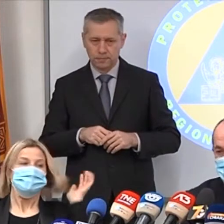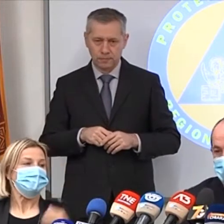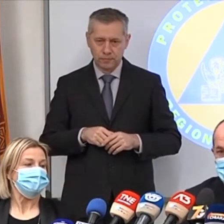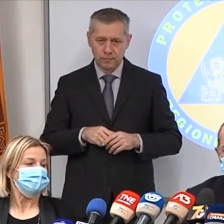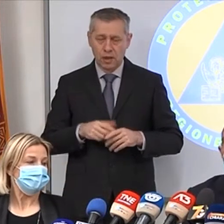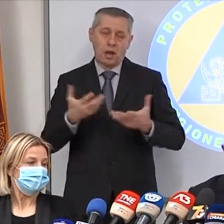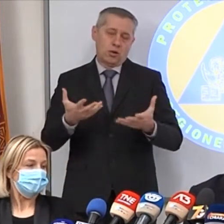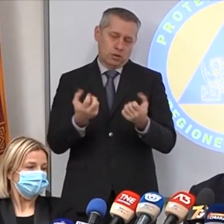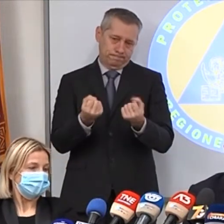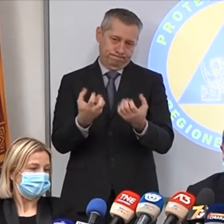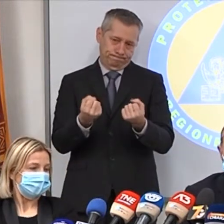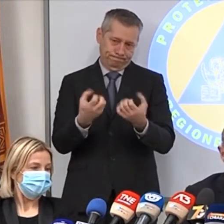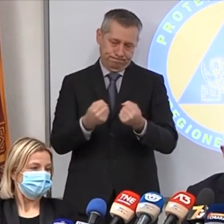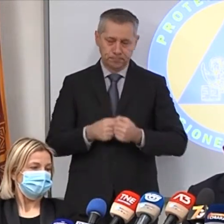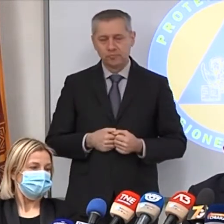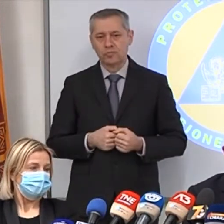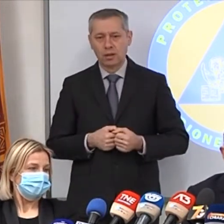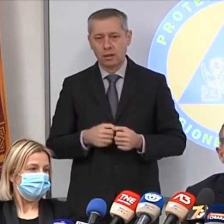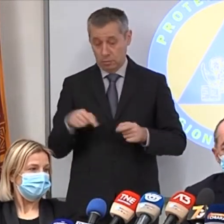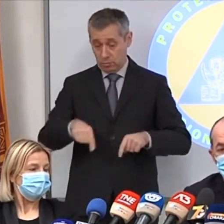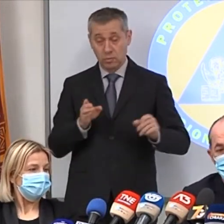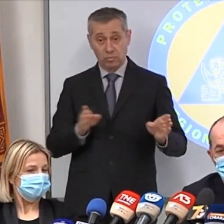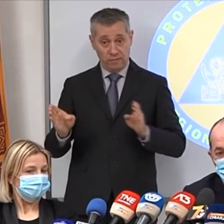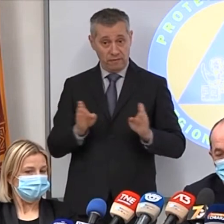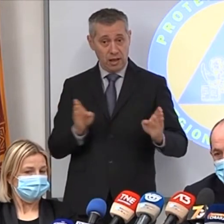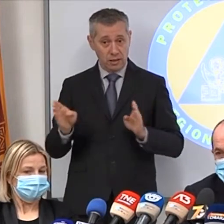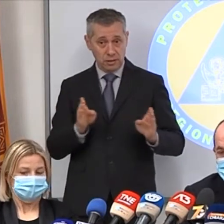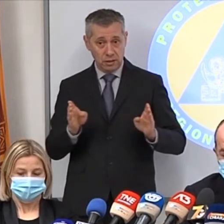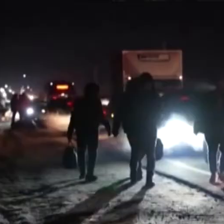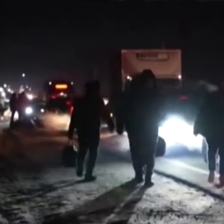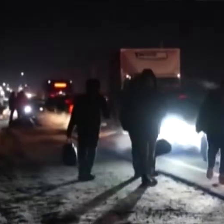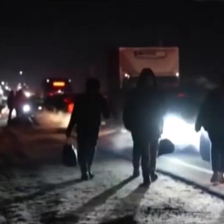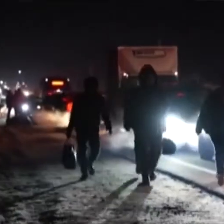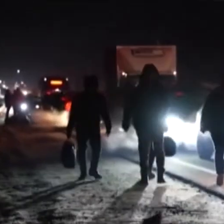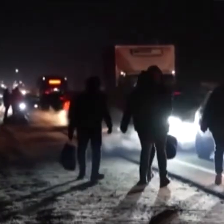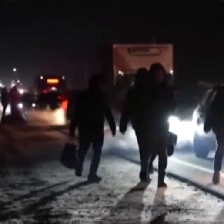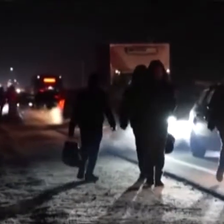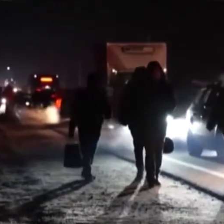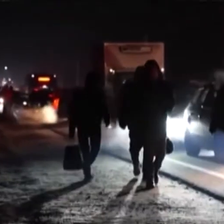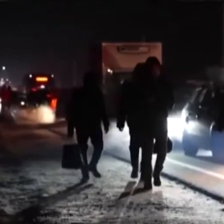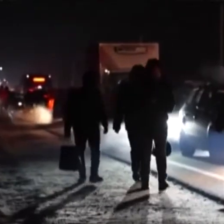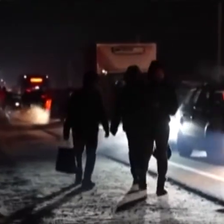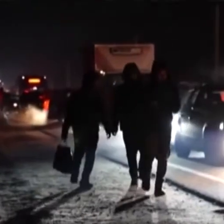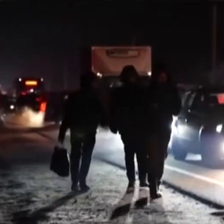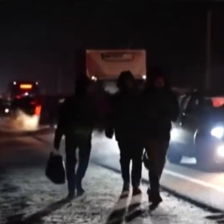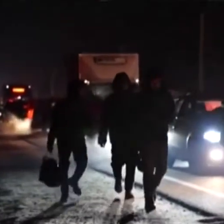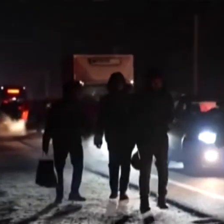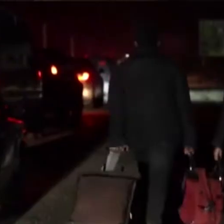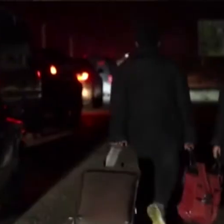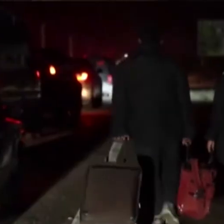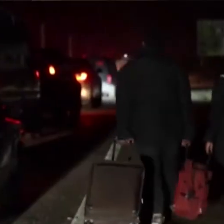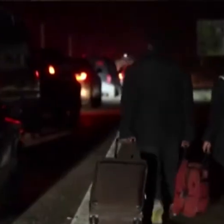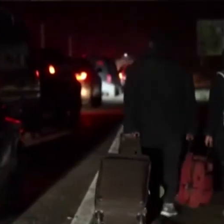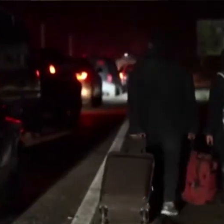siamo in una fase assolutamente performante. Dall'assessore Lanzarengo un pensiero sui profughi